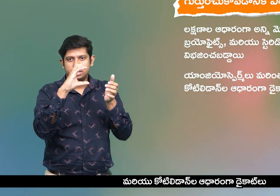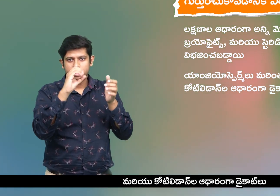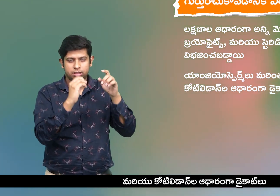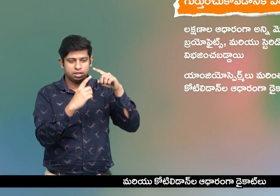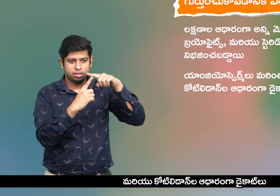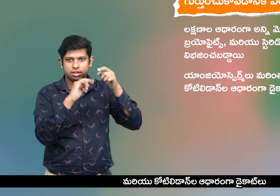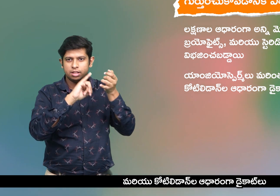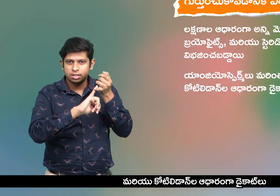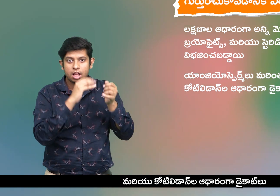డైకోట్లు.